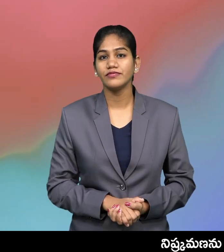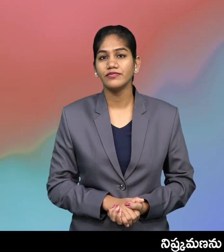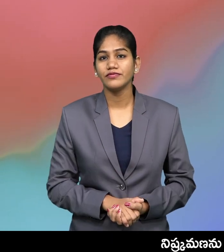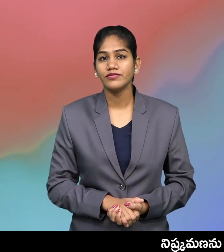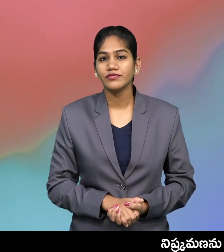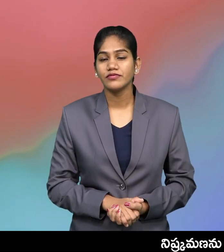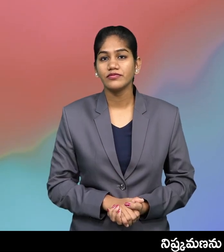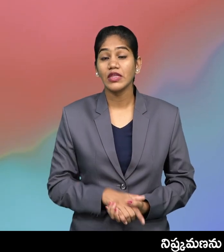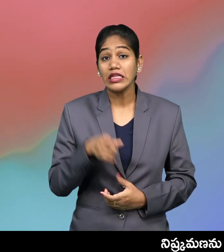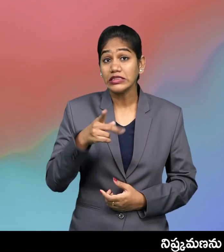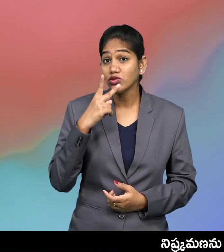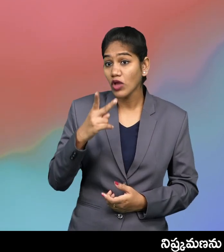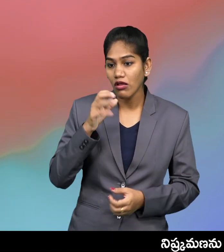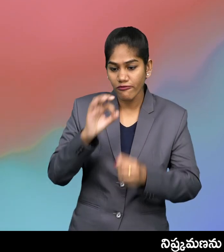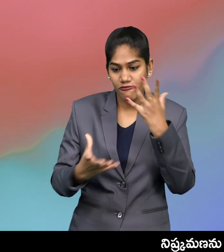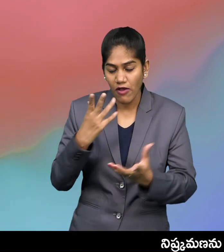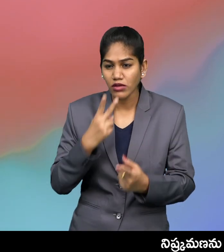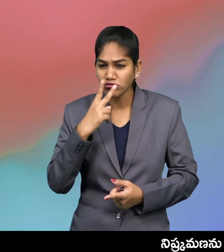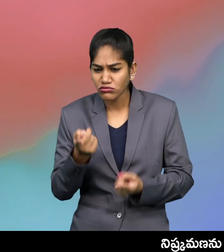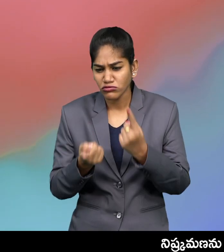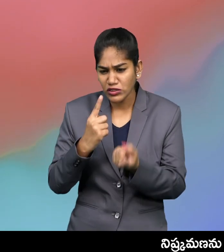నిష్క్రమణను తెరవడానికి ముందు అగ్నిని తనిఖీ చేయండి.